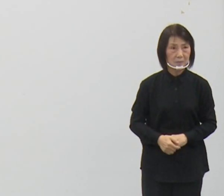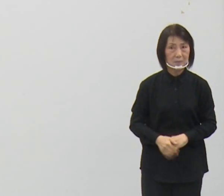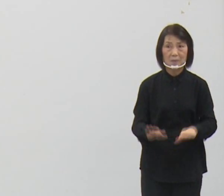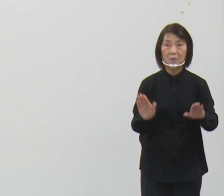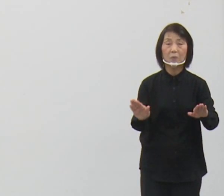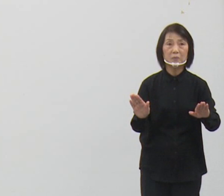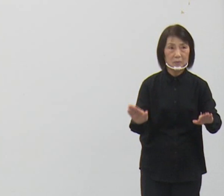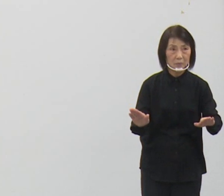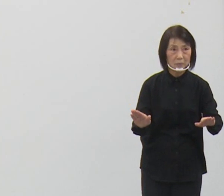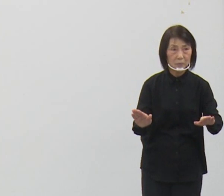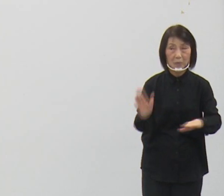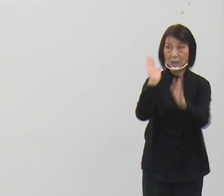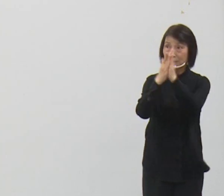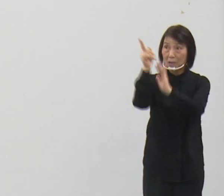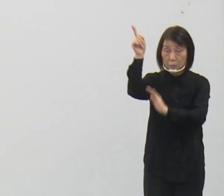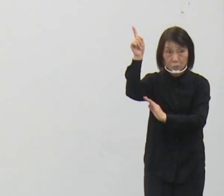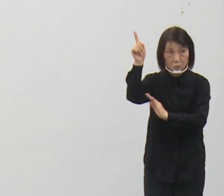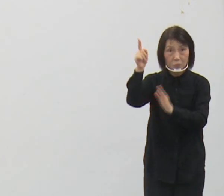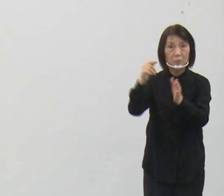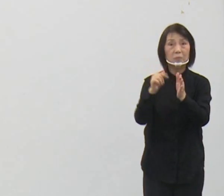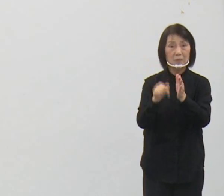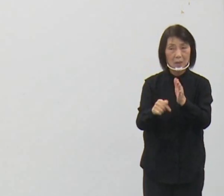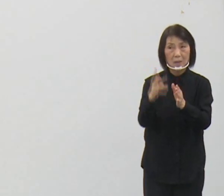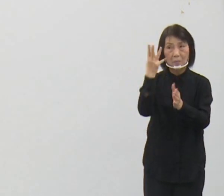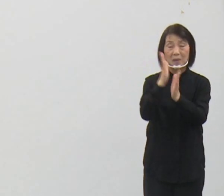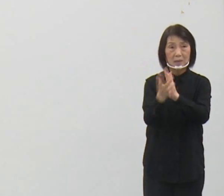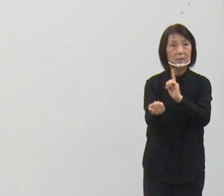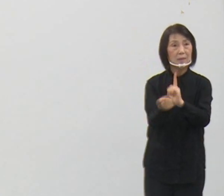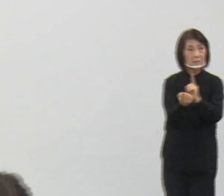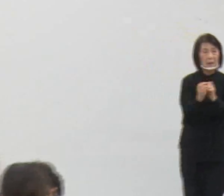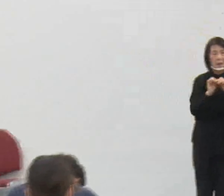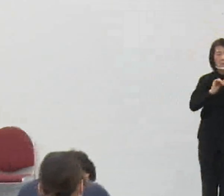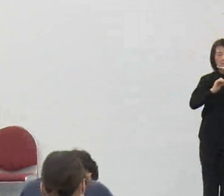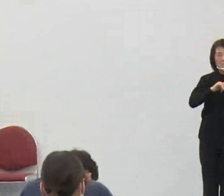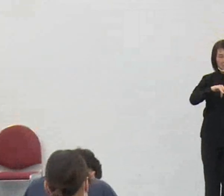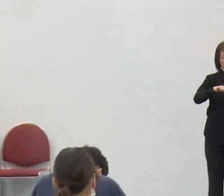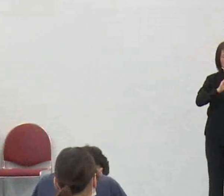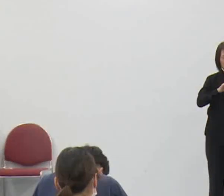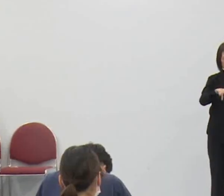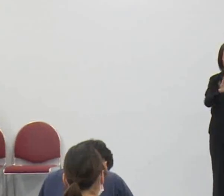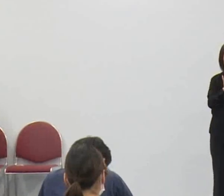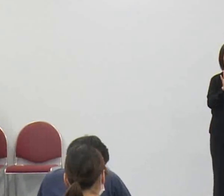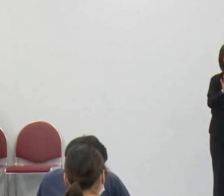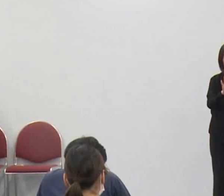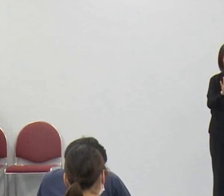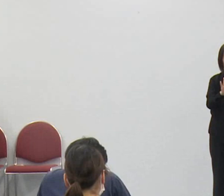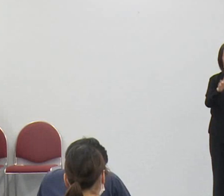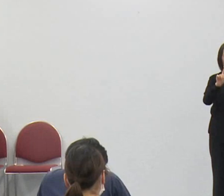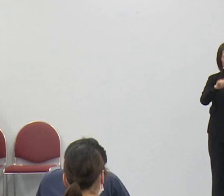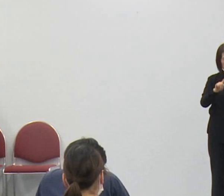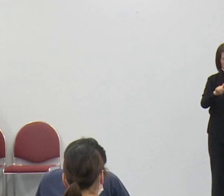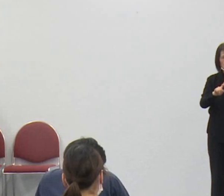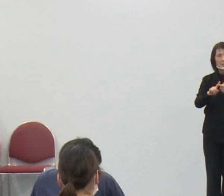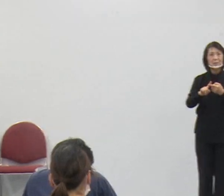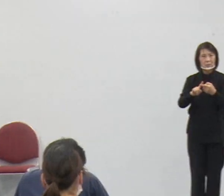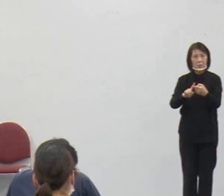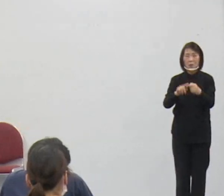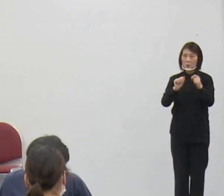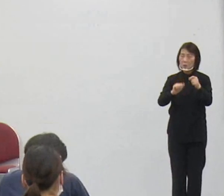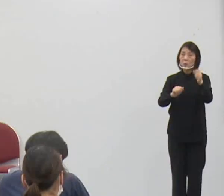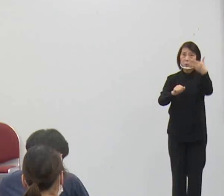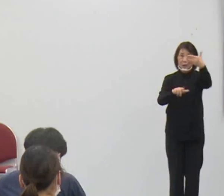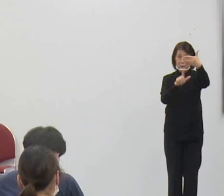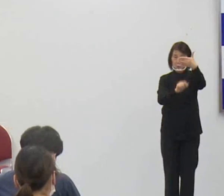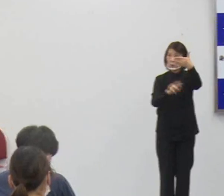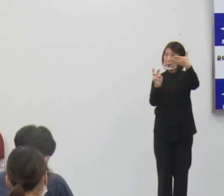本日政府において本県に対しまん延防止等重点措置の適用を9月30日まで